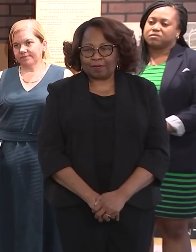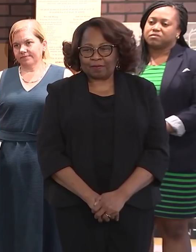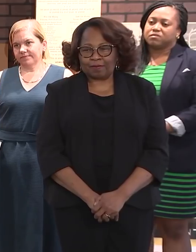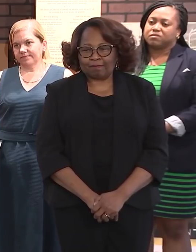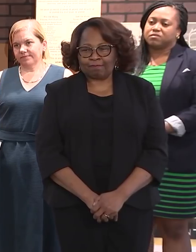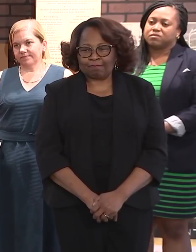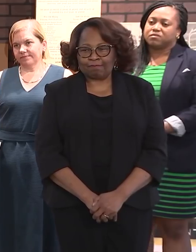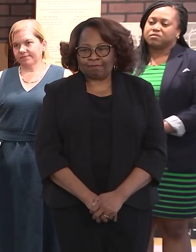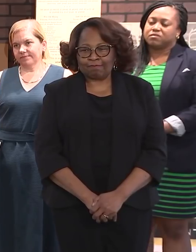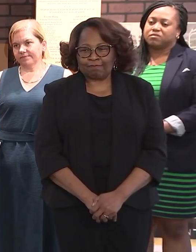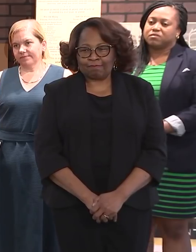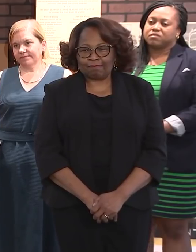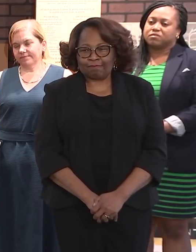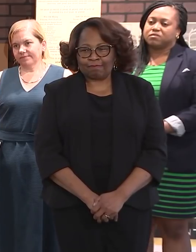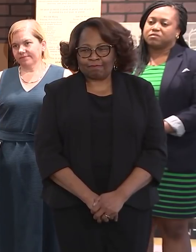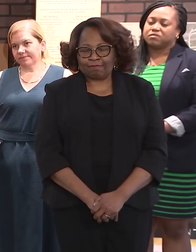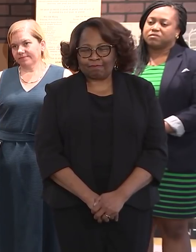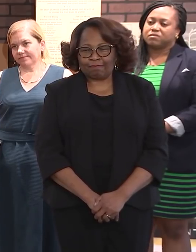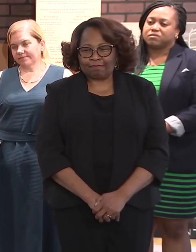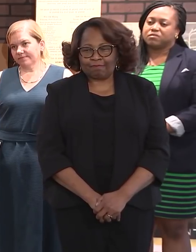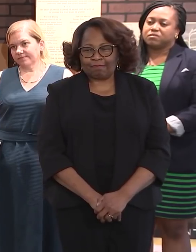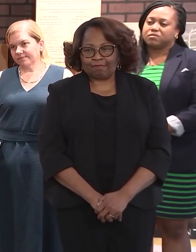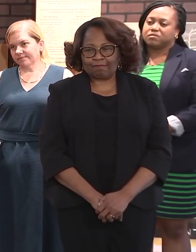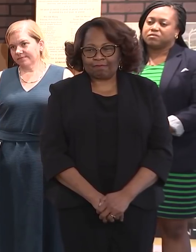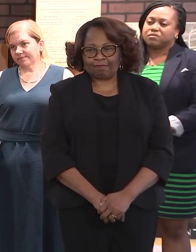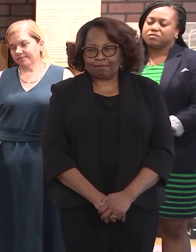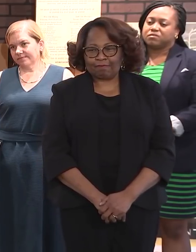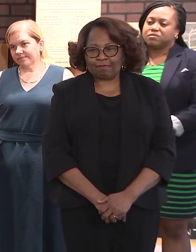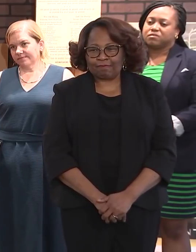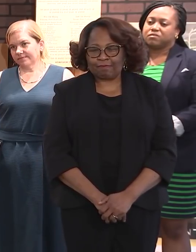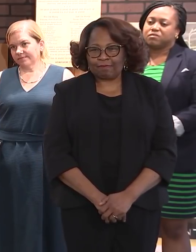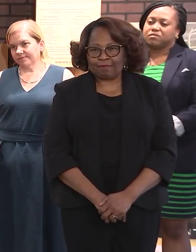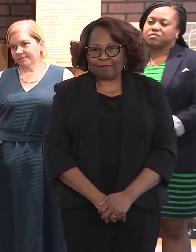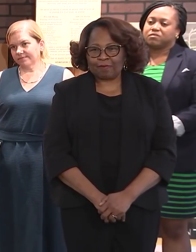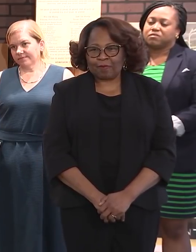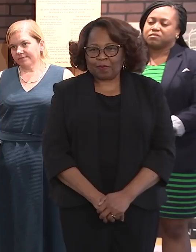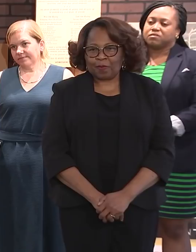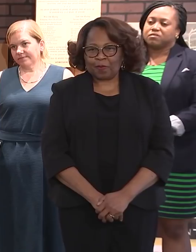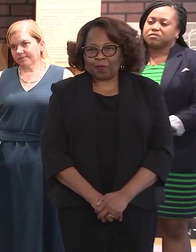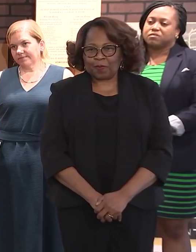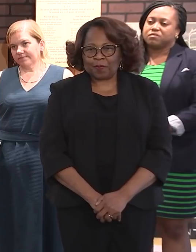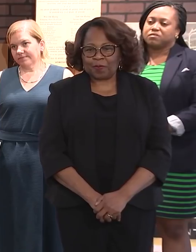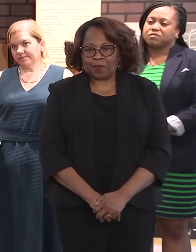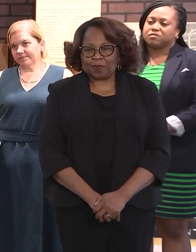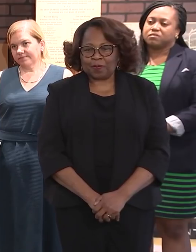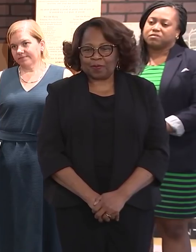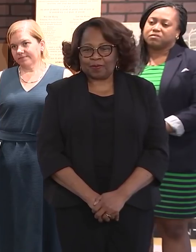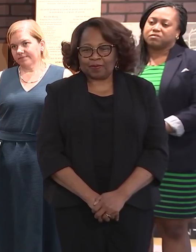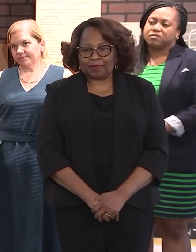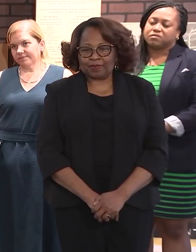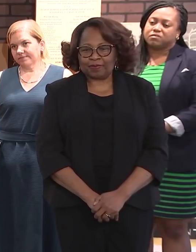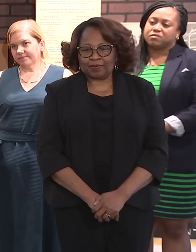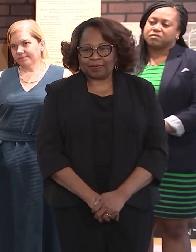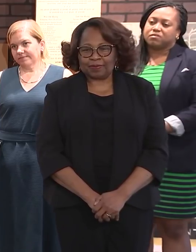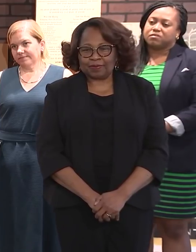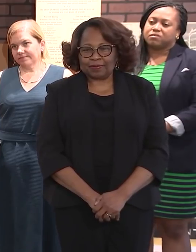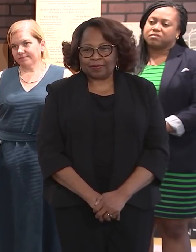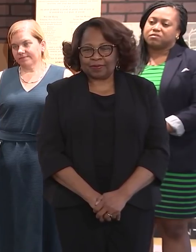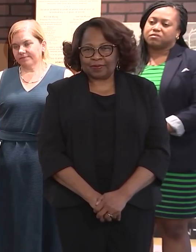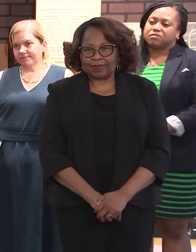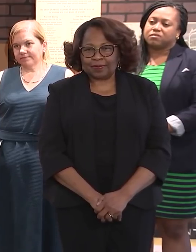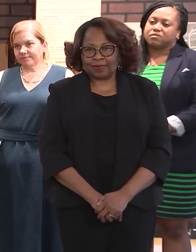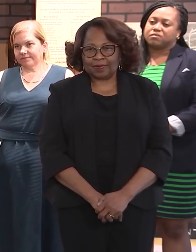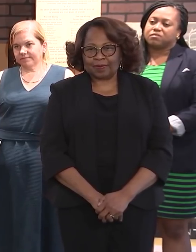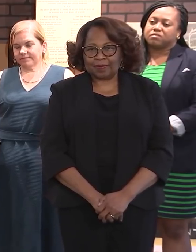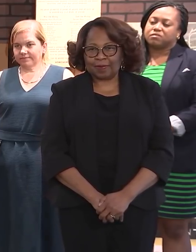colaboraciones nuevas y en cursos con funcionarios de la ciudad y líderes comunitarios para abordar las políticas